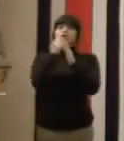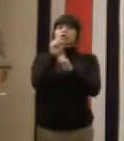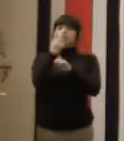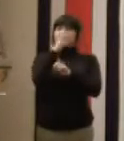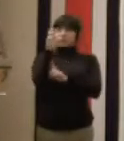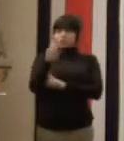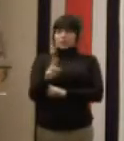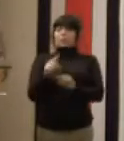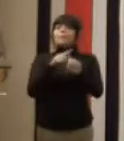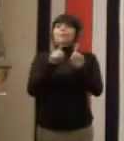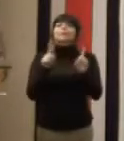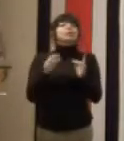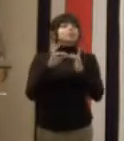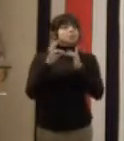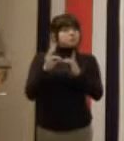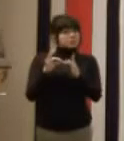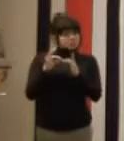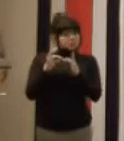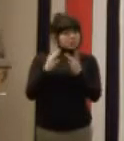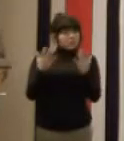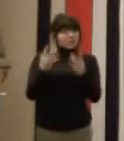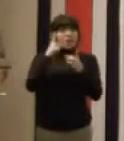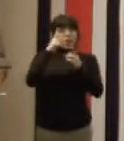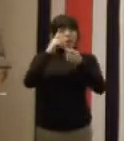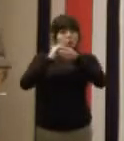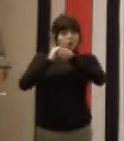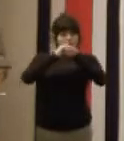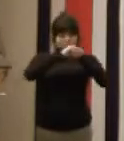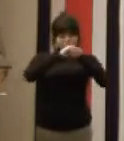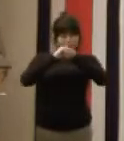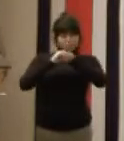costarricense, pero sobre todo en una alianza